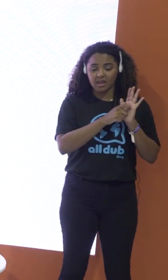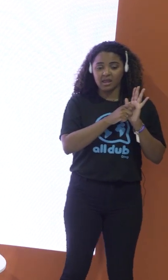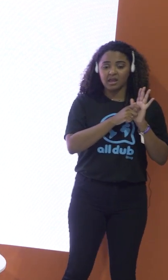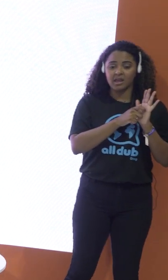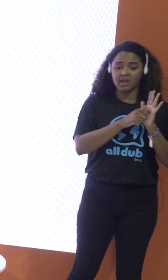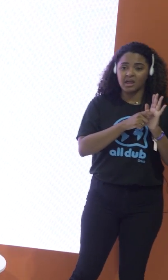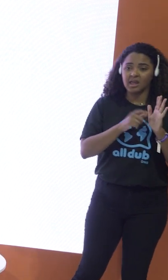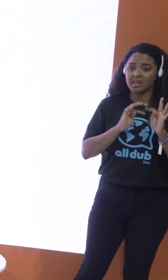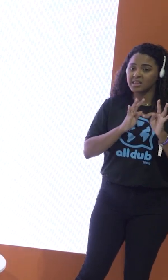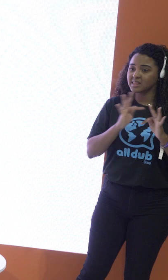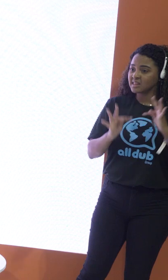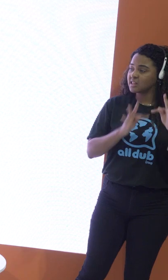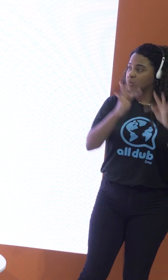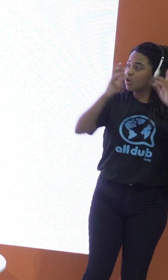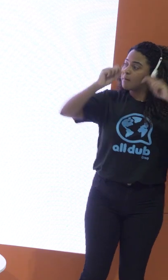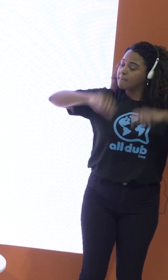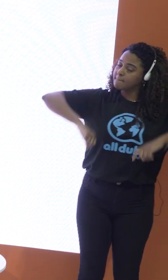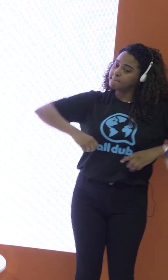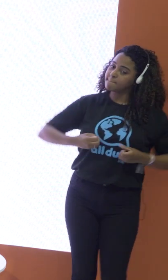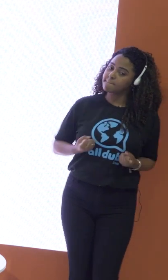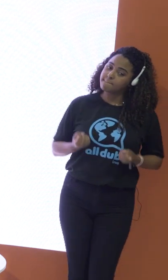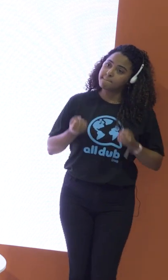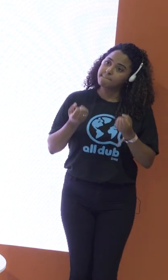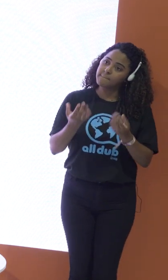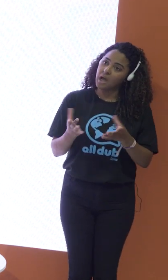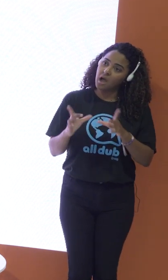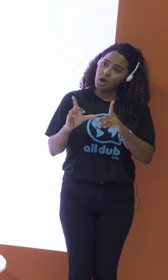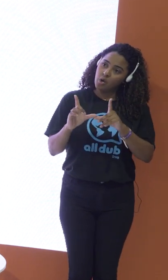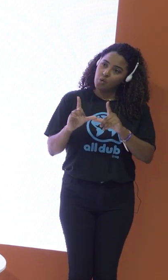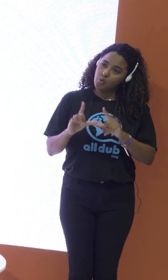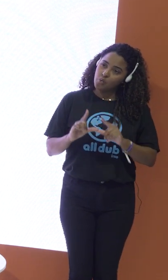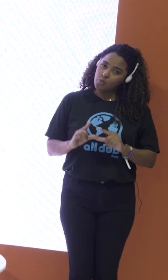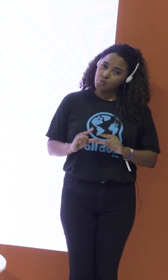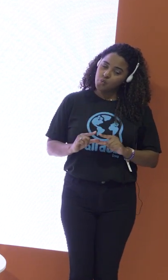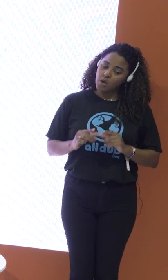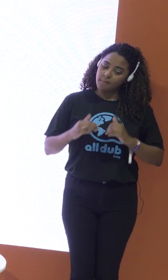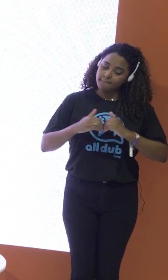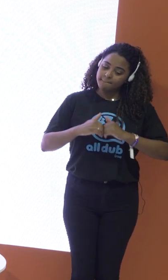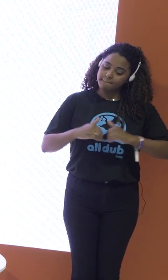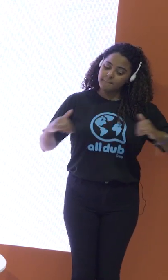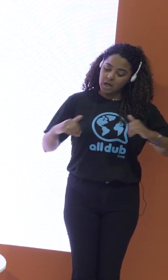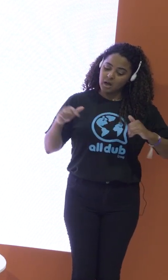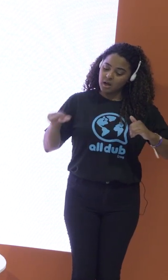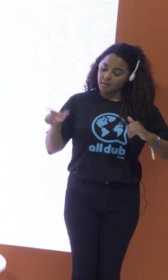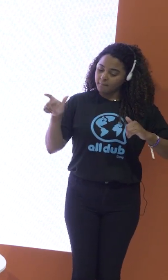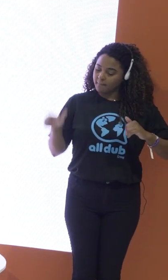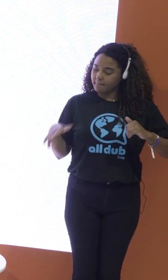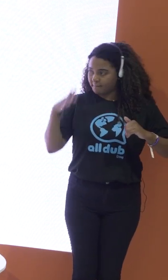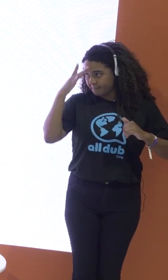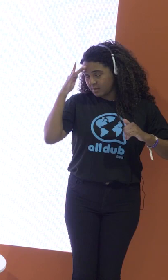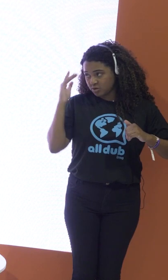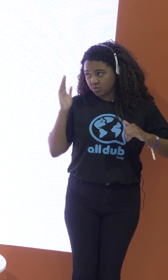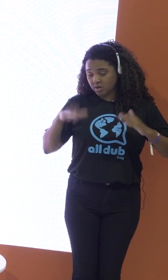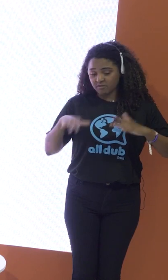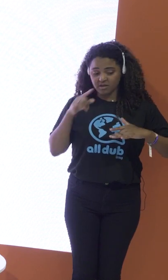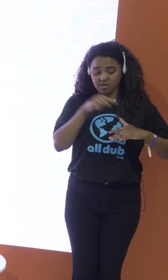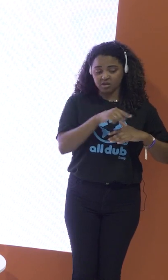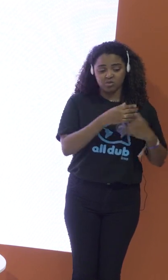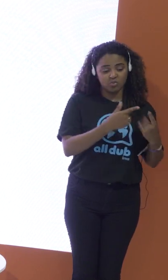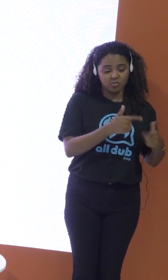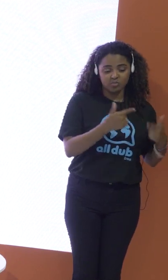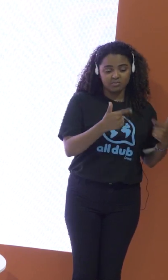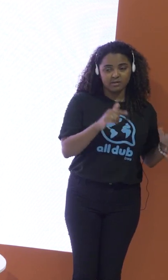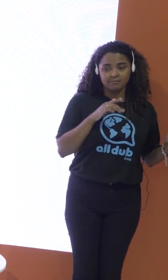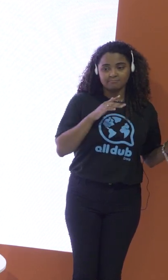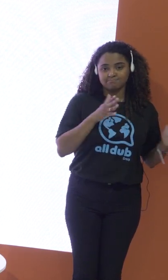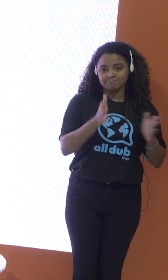que a tecnologia pode dar para diminuir esse abismo entre as pessoas que têm acesso à tecnologia e que não têm. O pessoal que está lá de casa ali, ó, vendo a gente